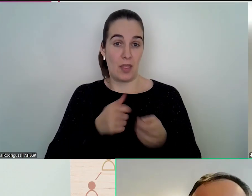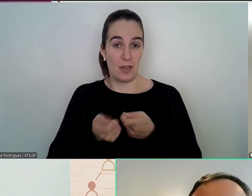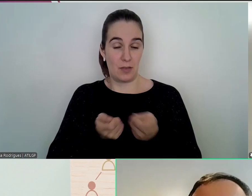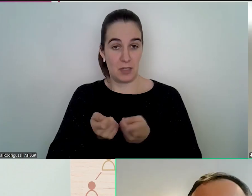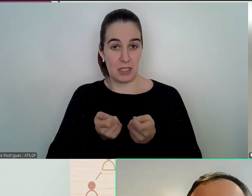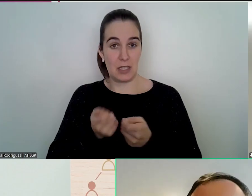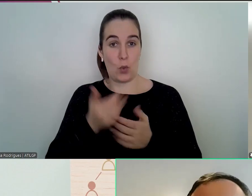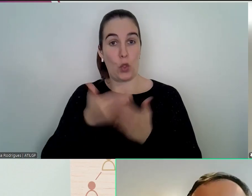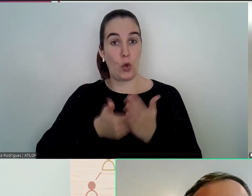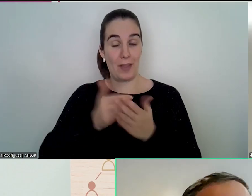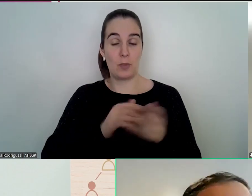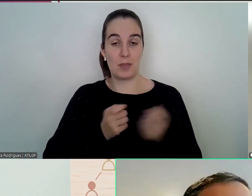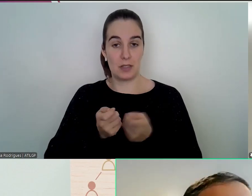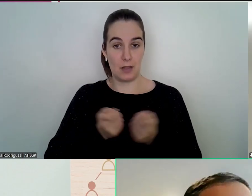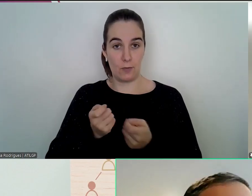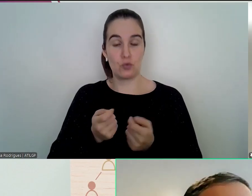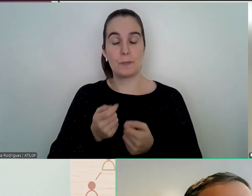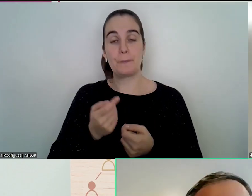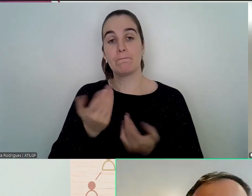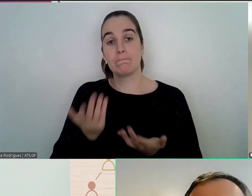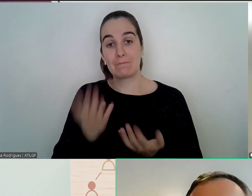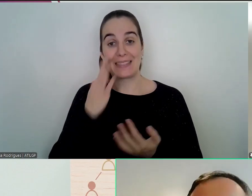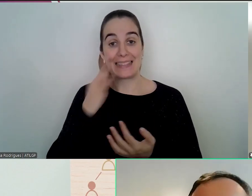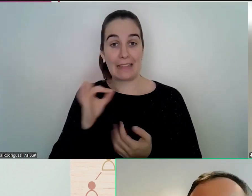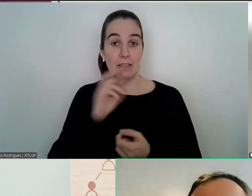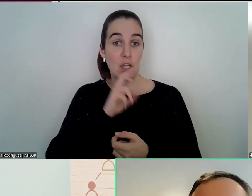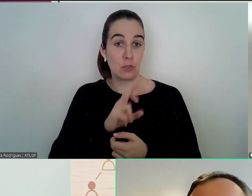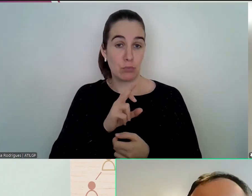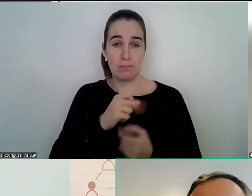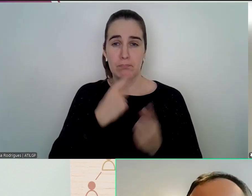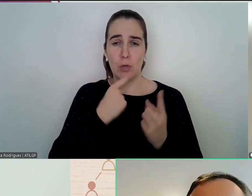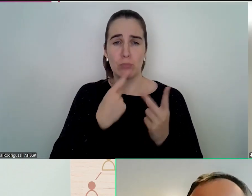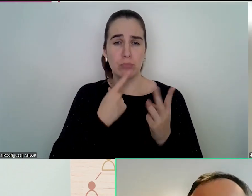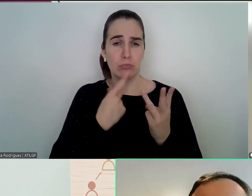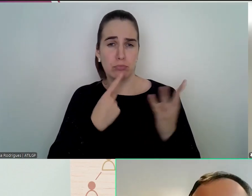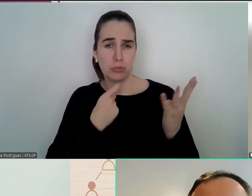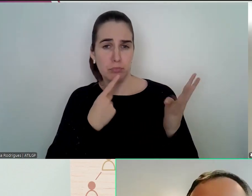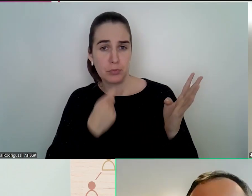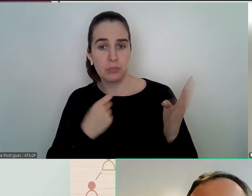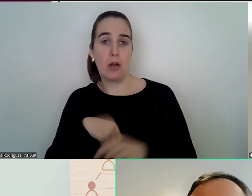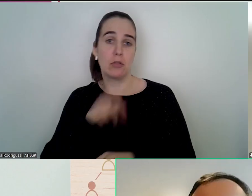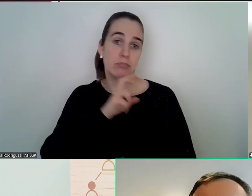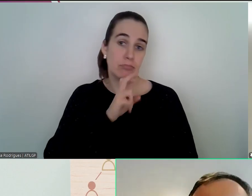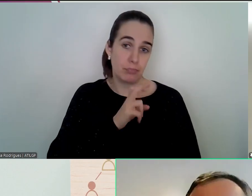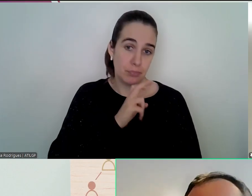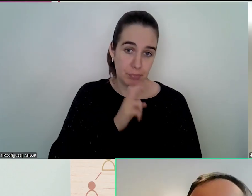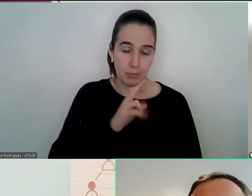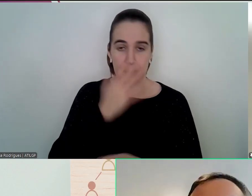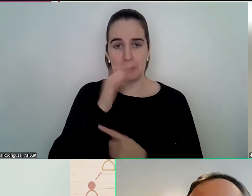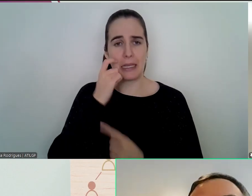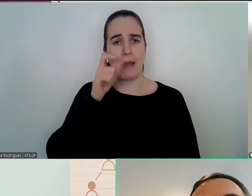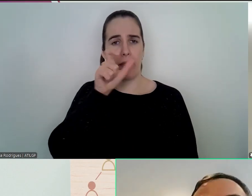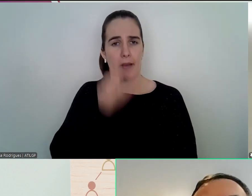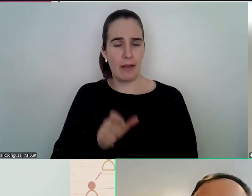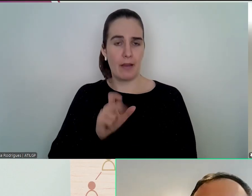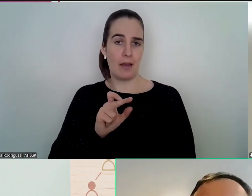vindo a procurar responder a muitas das questões que se colocam sobre a figura, as suas competências, o